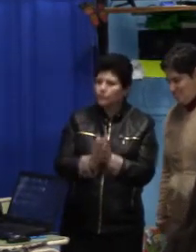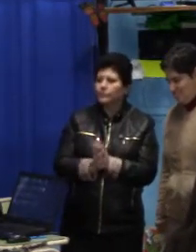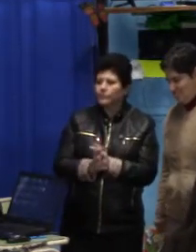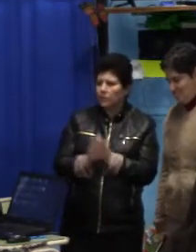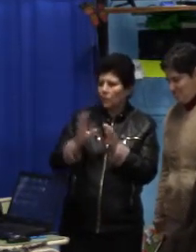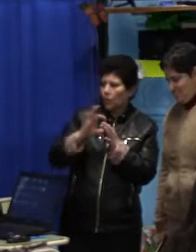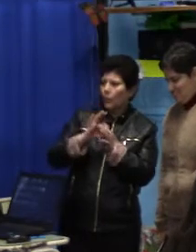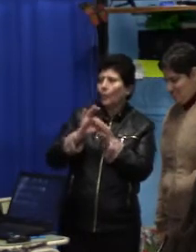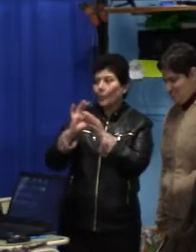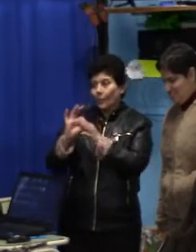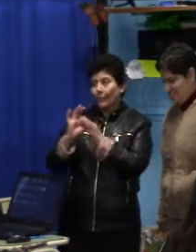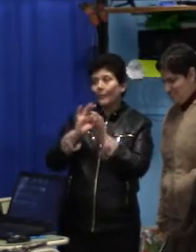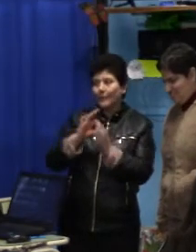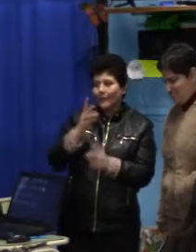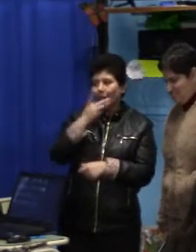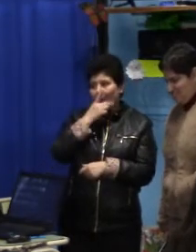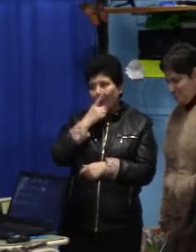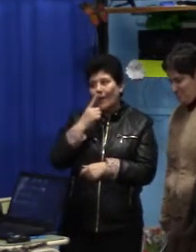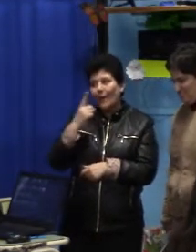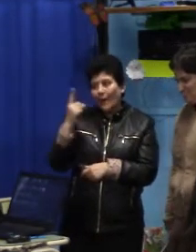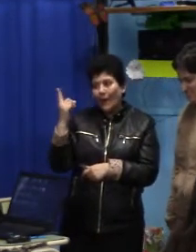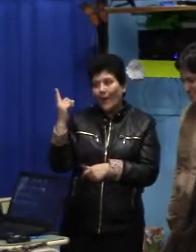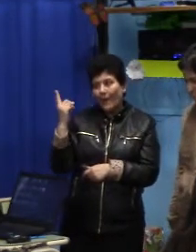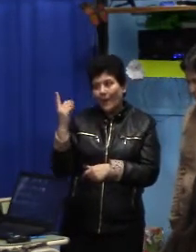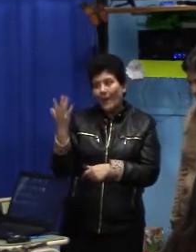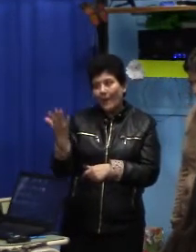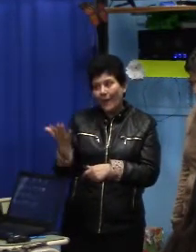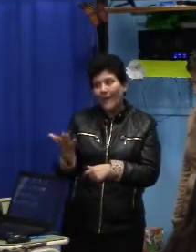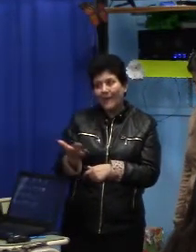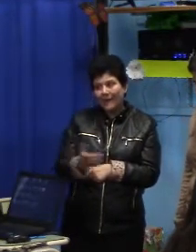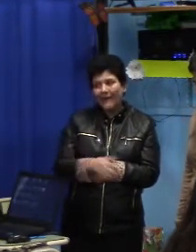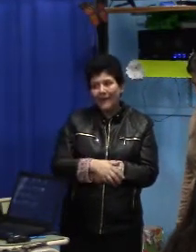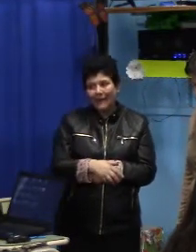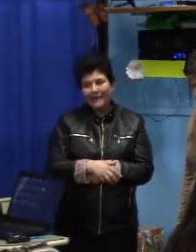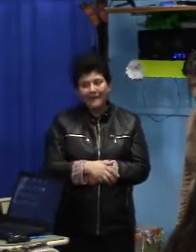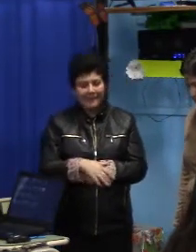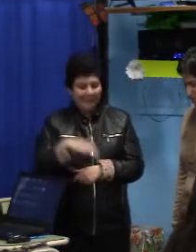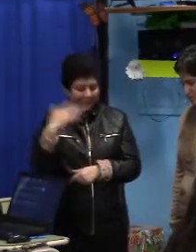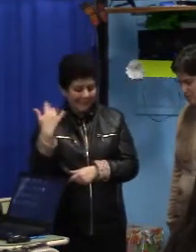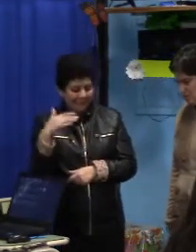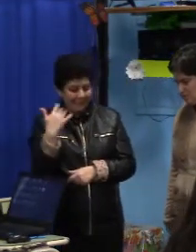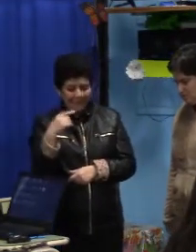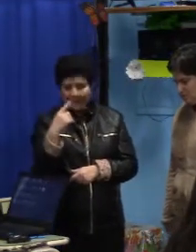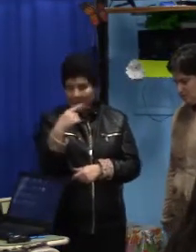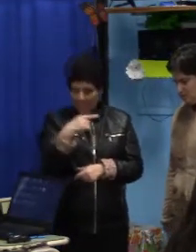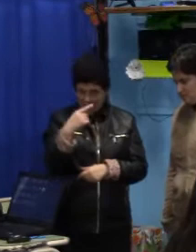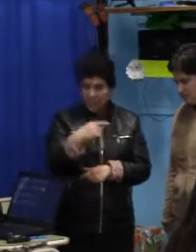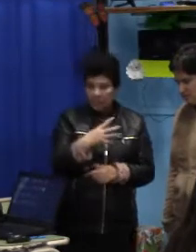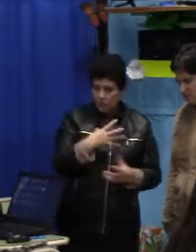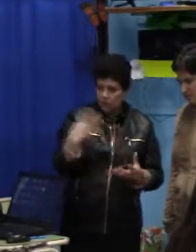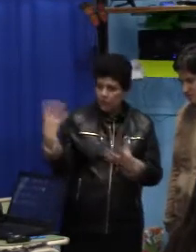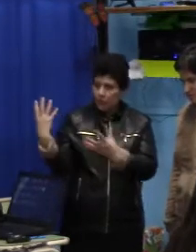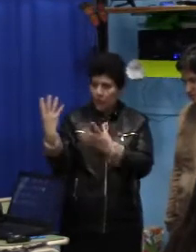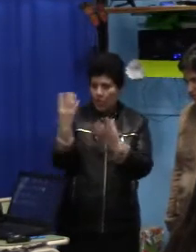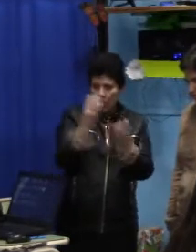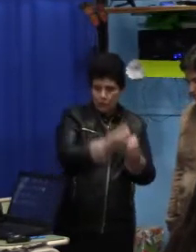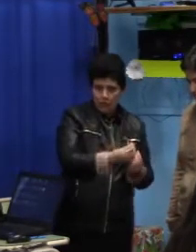comunión con Dios. Amén. Eso es lo que la sostiene. ¿Está bien? Porque nosotros podemos